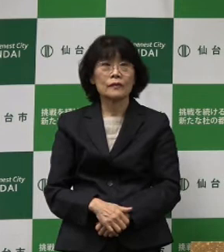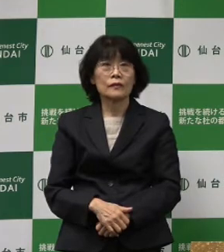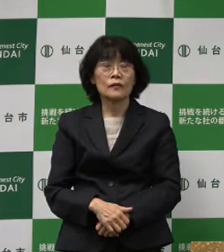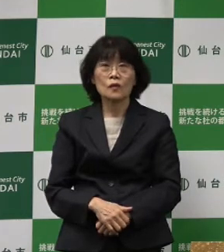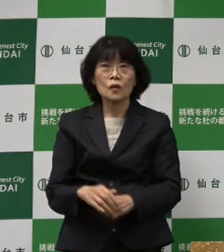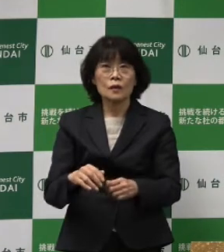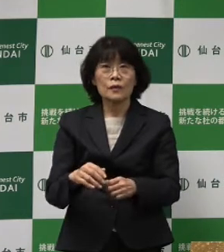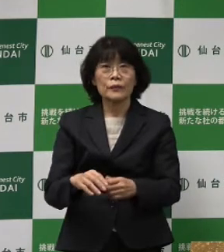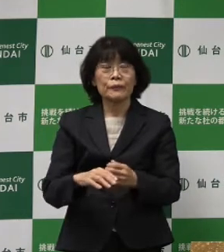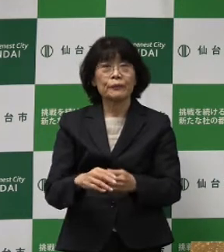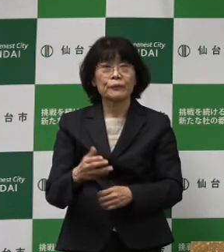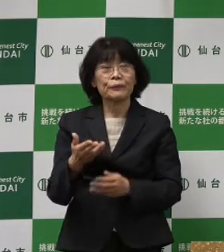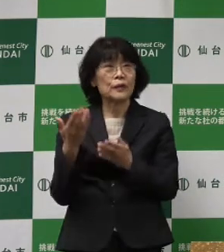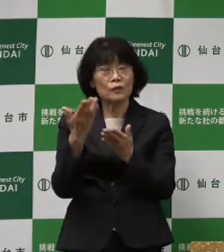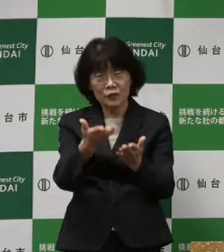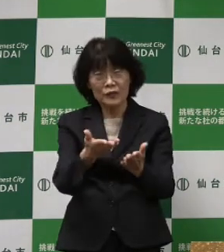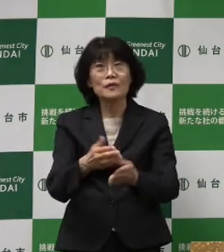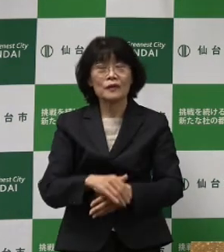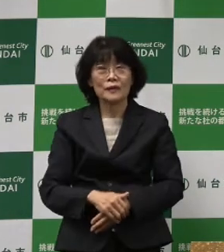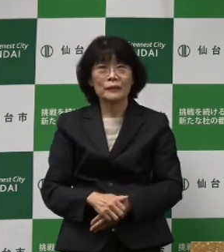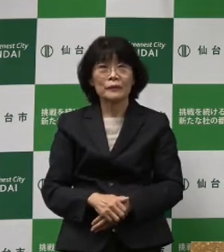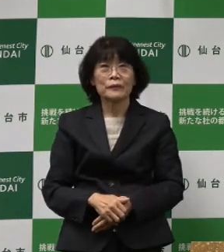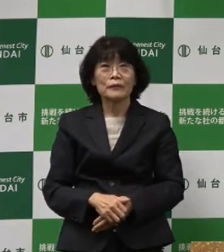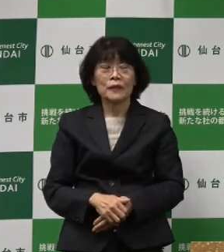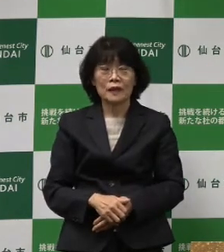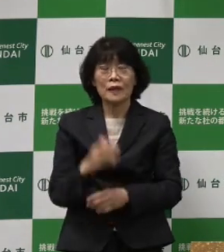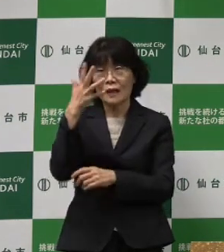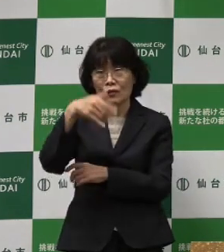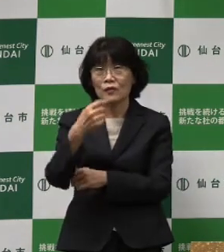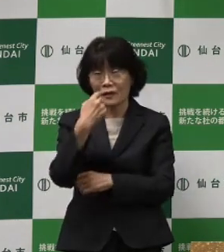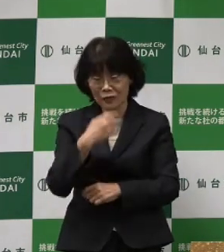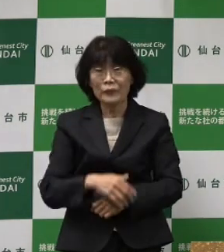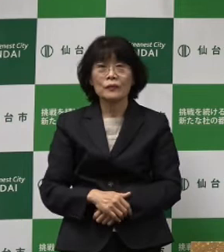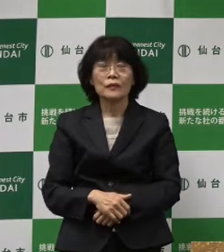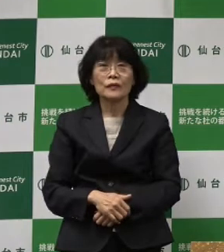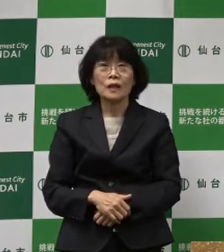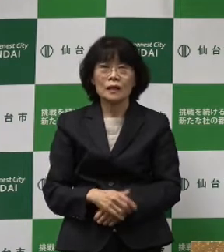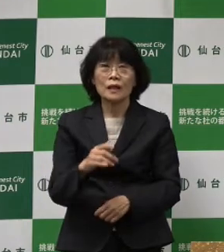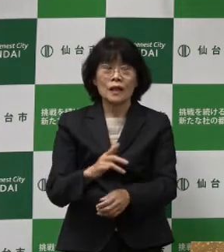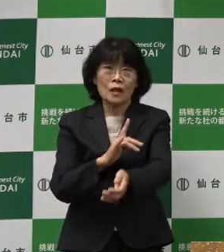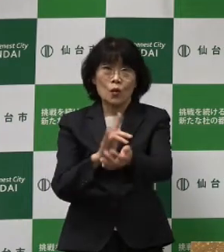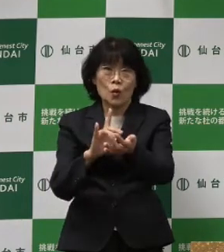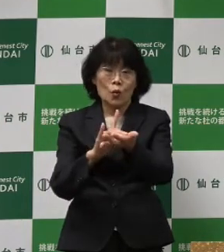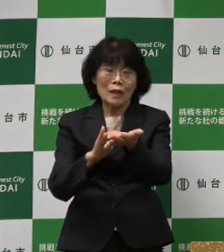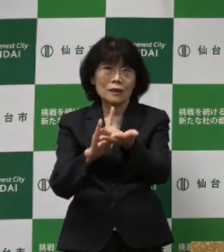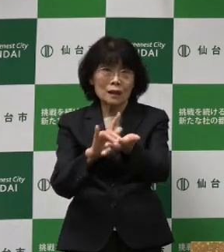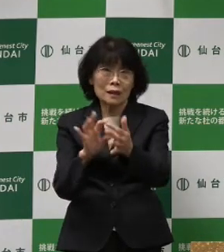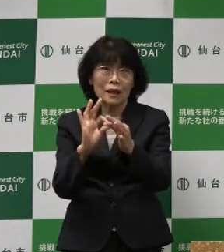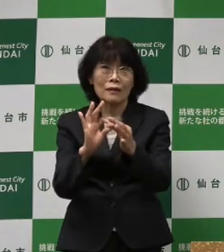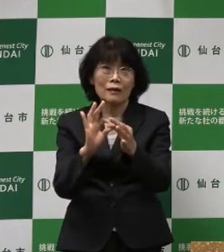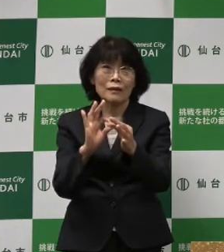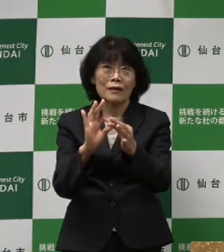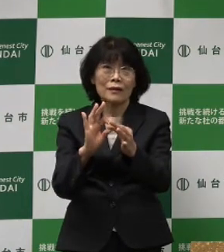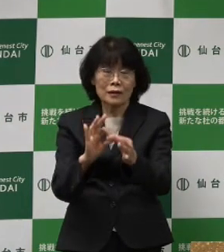はい、ご質問、どうぞ。川口さん。 すみません、たびたび川口さんに申し上げたいです。はい、すみません、ワクチン関係なんですけれ